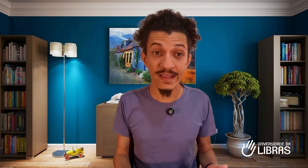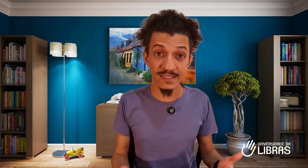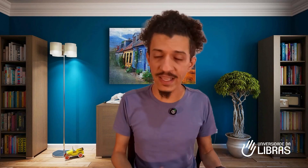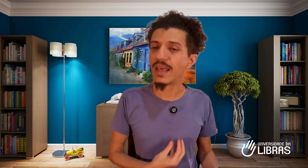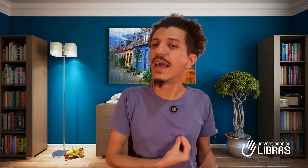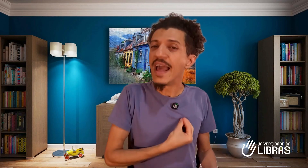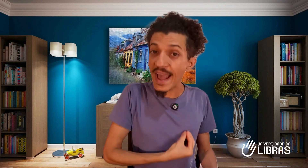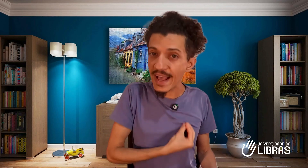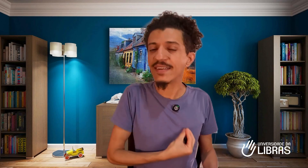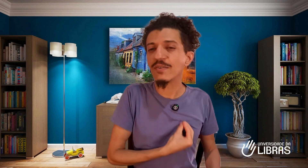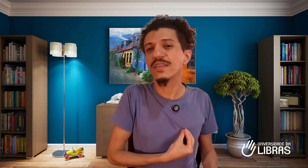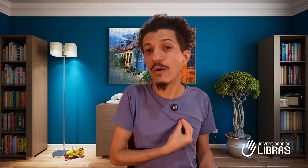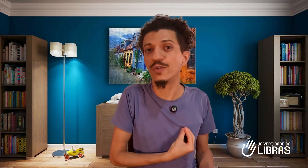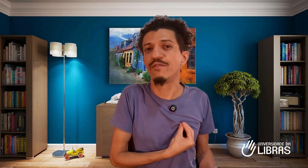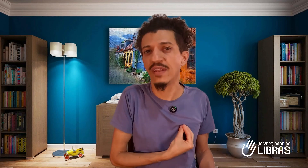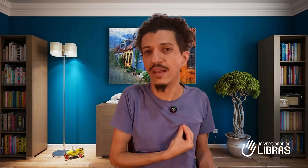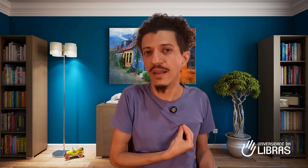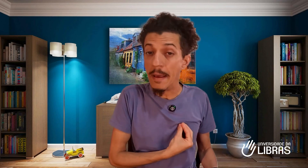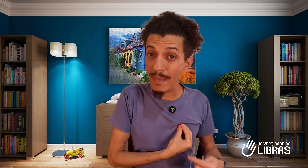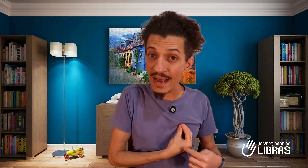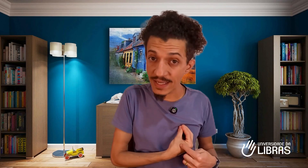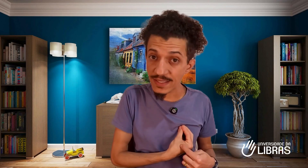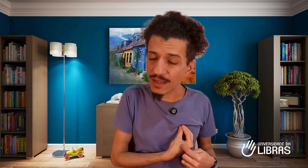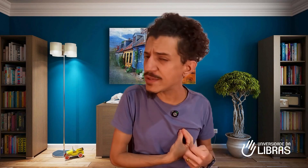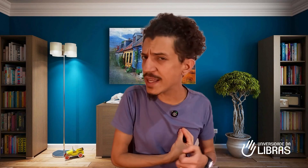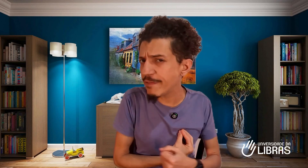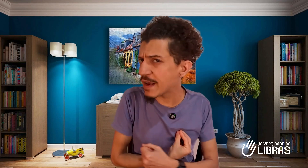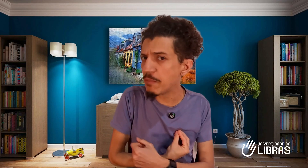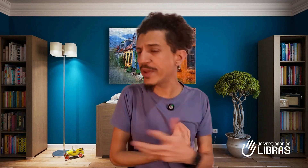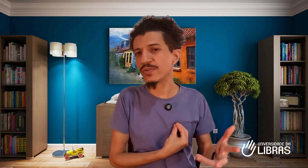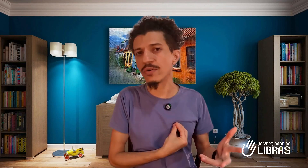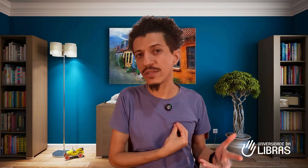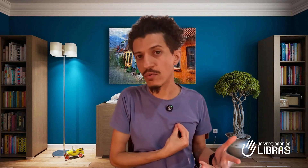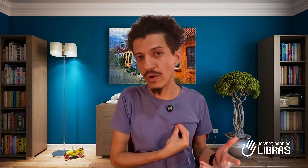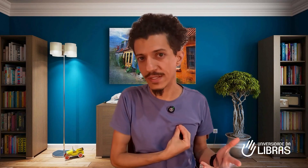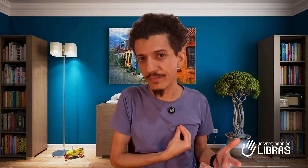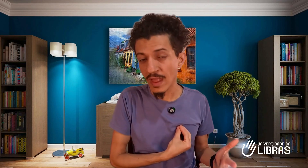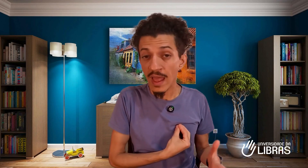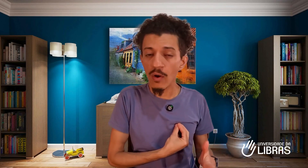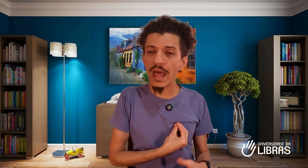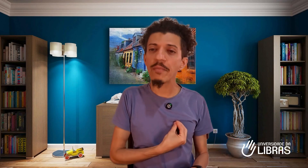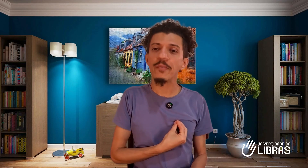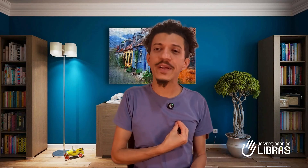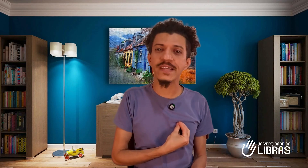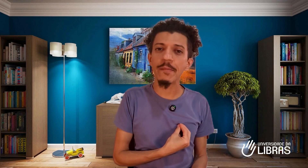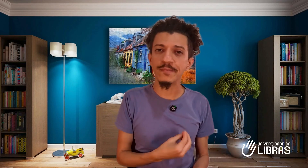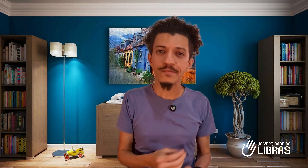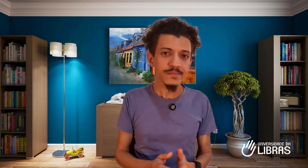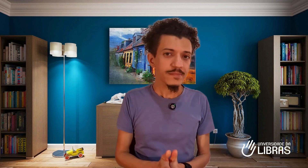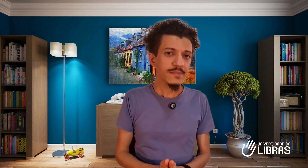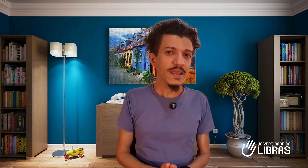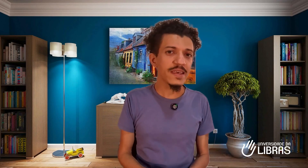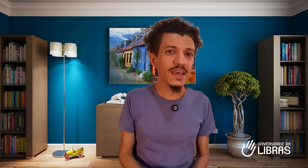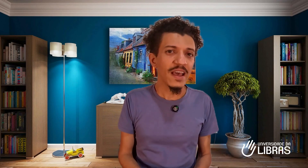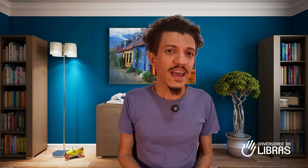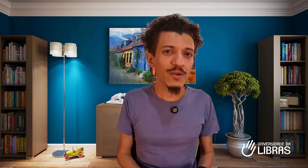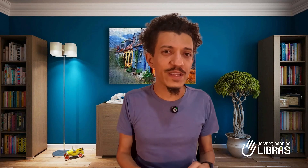Sim, esse é o sinal de vida, mas esse sinal significa muitas outras coisas. Eu lembro, por exemplo, que eu estava